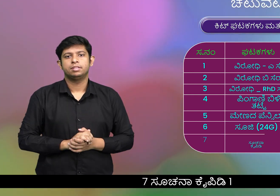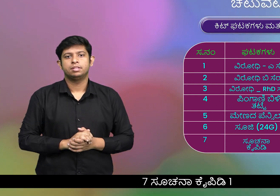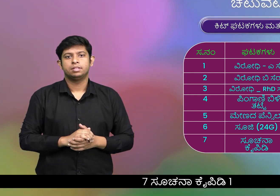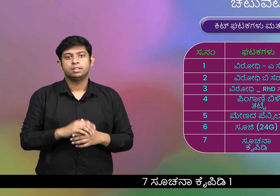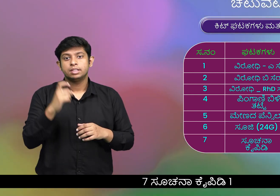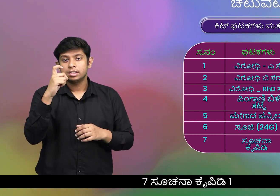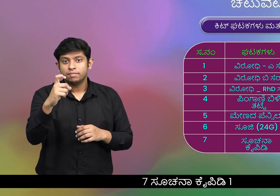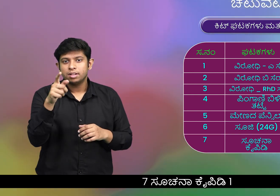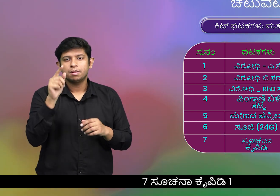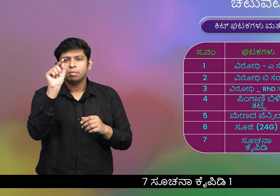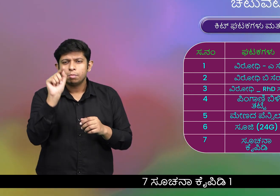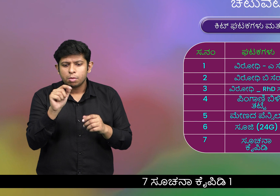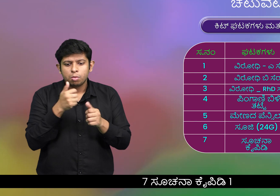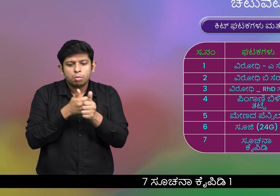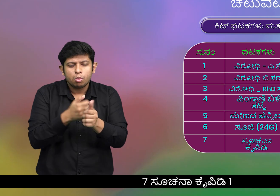7 ಸೂಚನಾ ಕೈಪಿಡಿ 1.